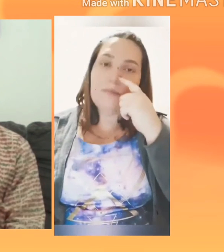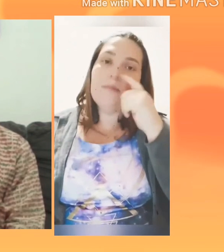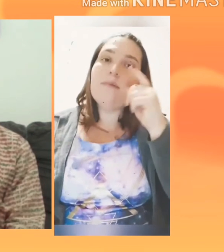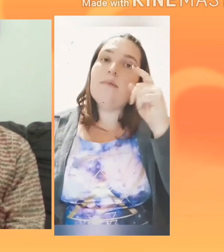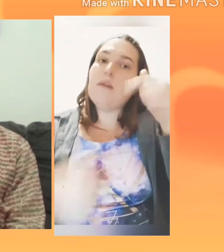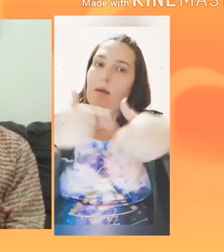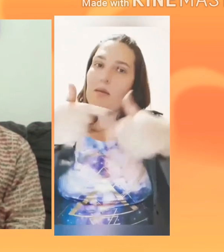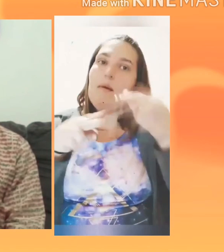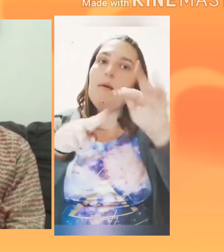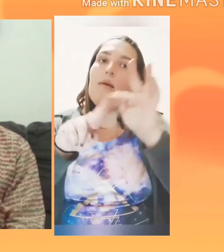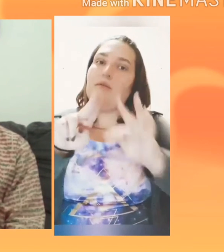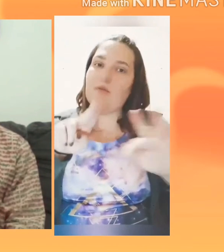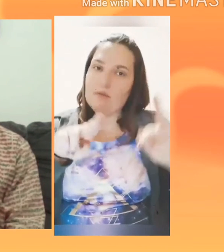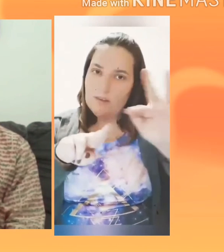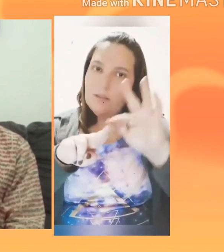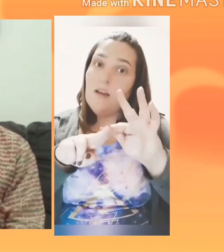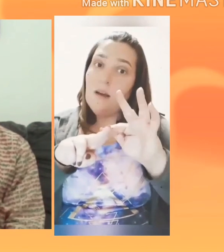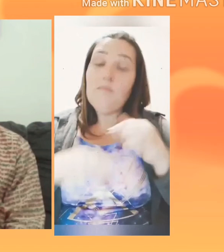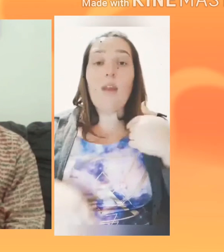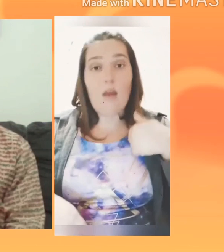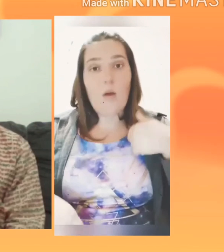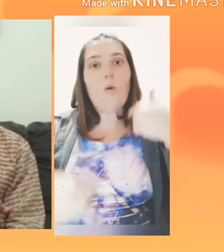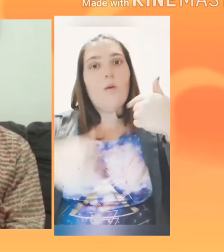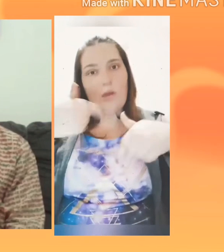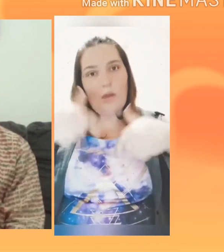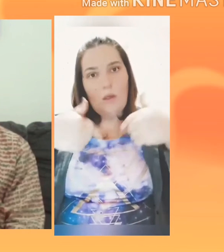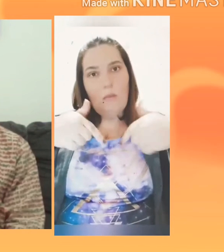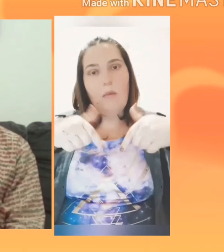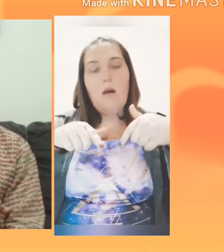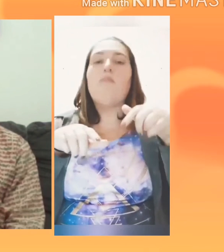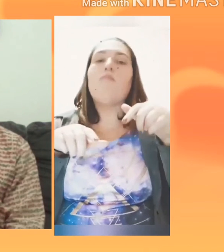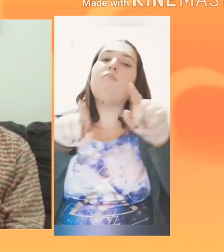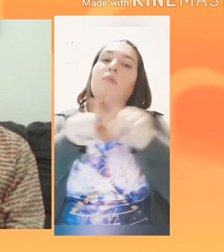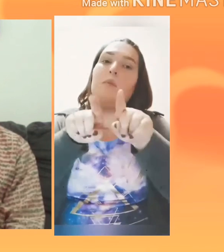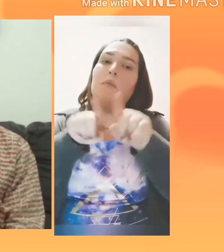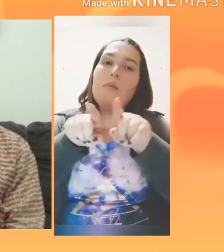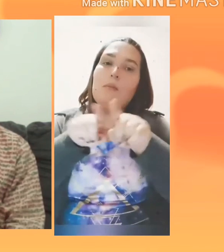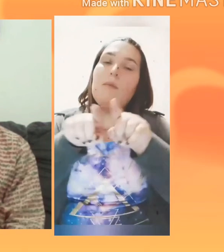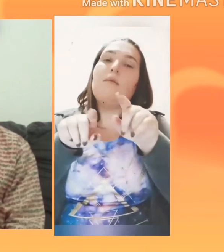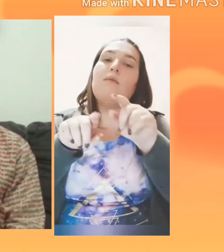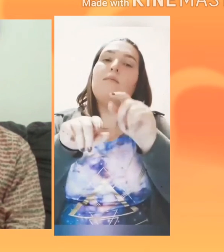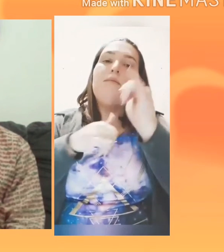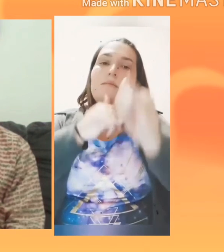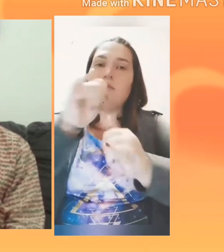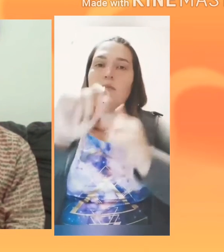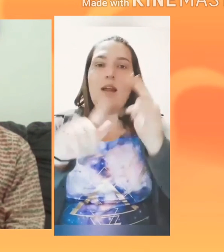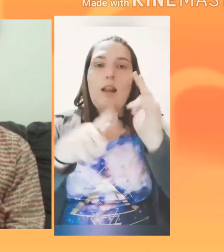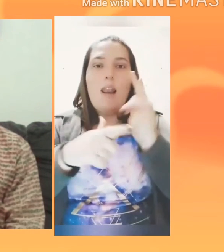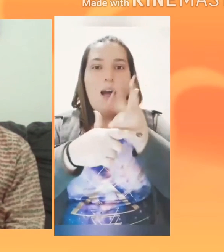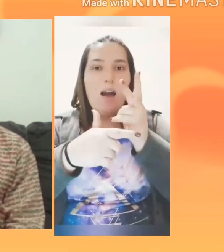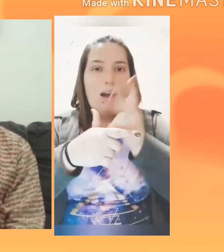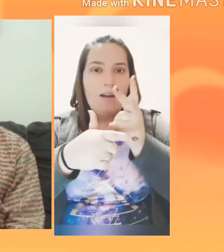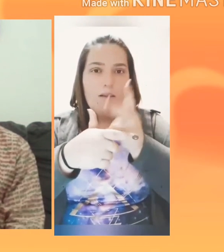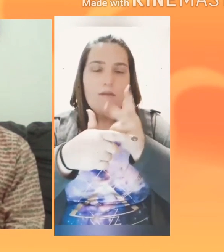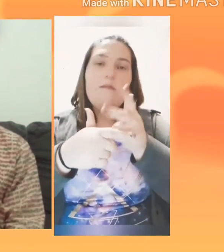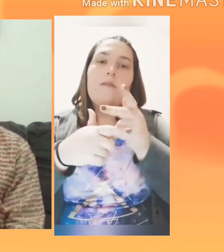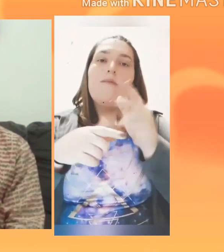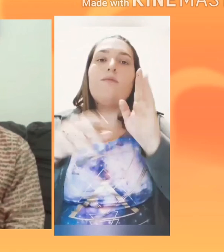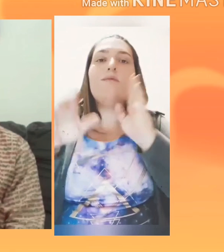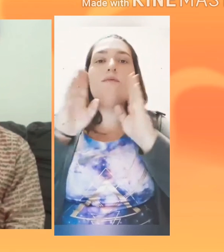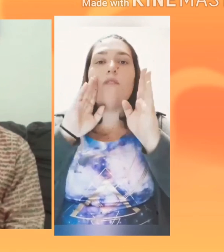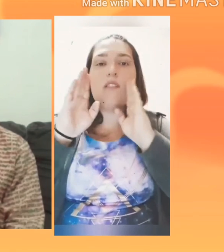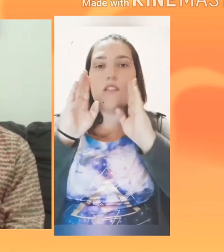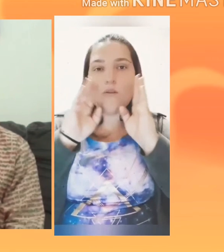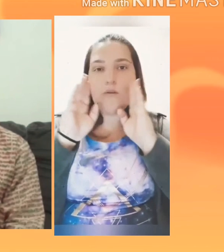a comunidade da UFSCar. Atualmente eu estou fazendo as práticas online na minha página do